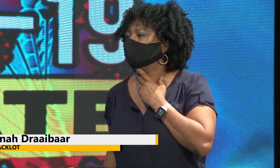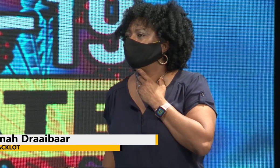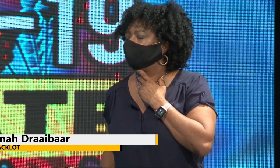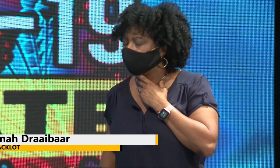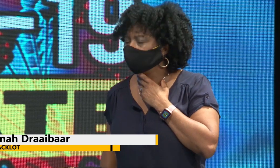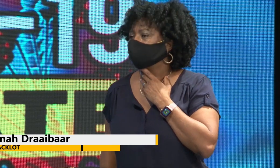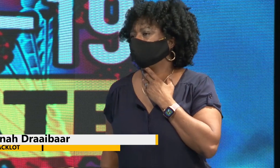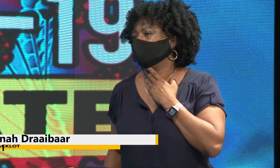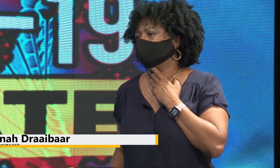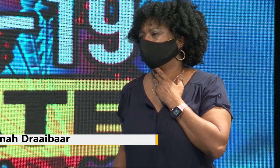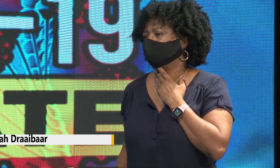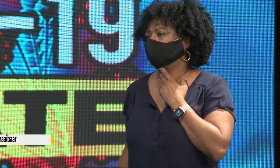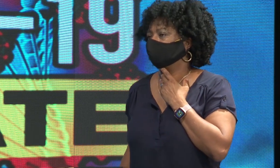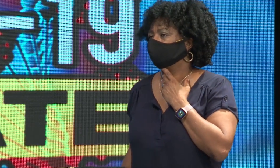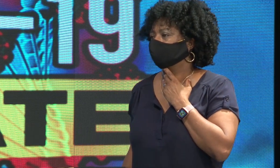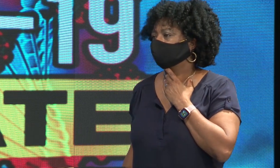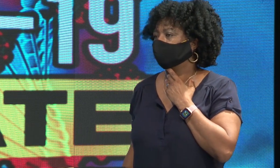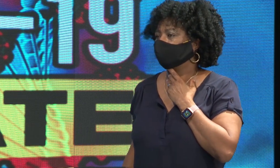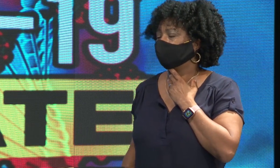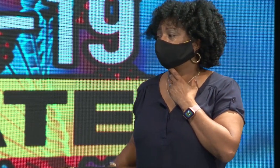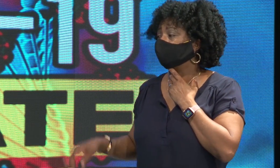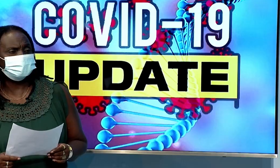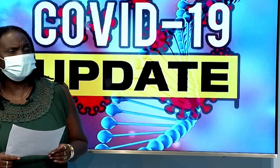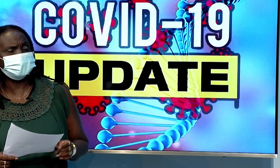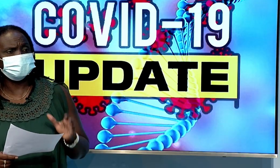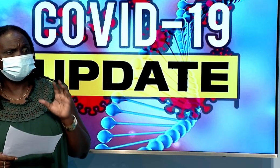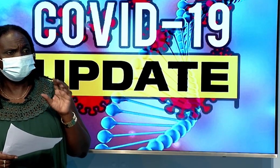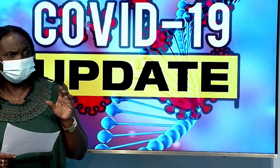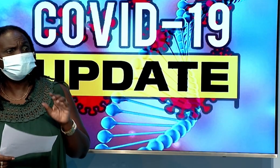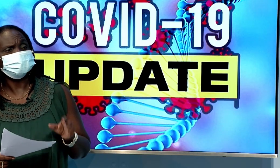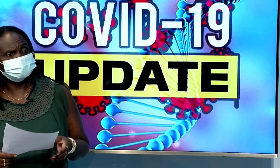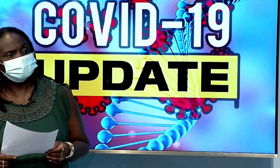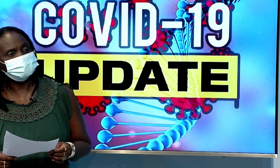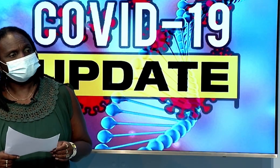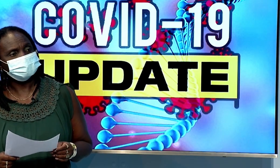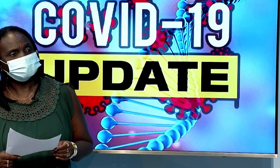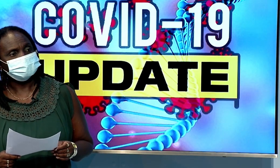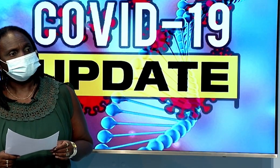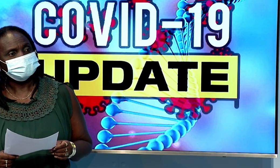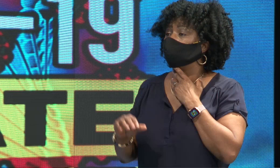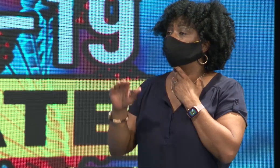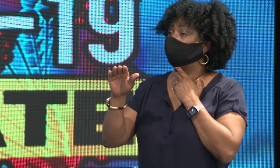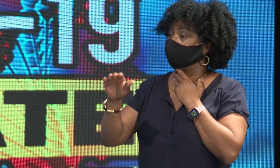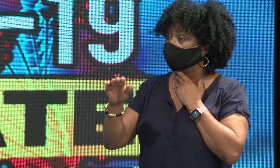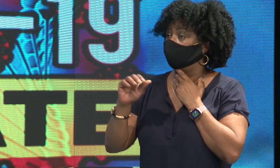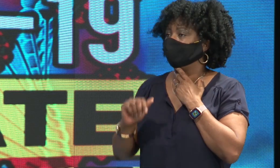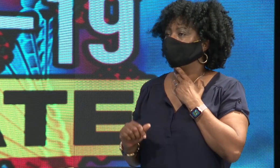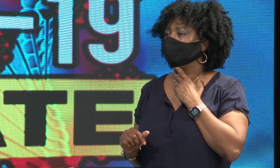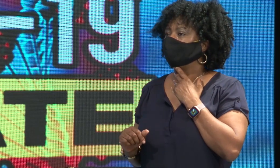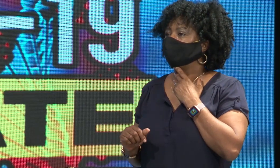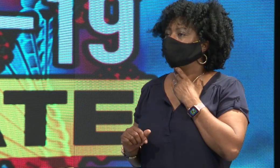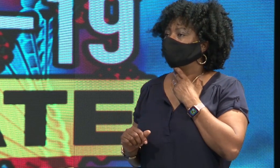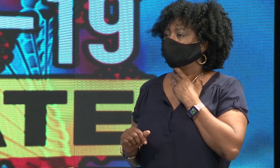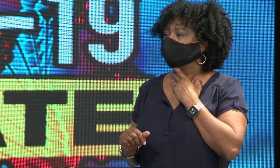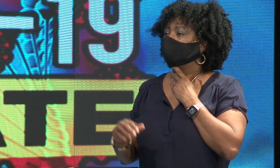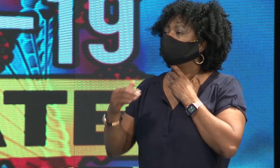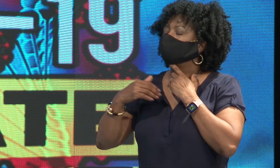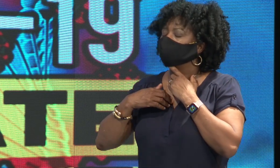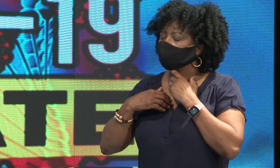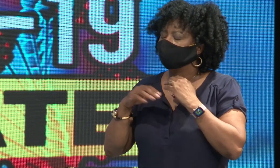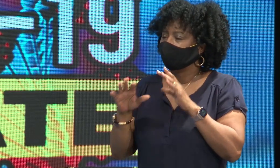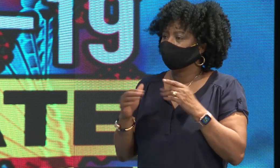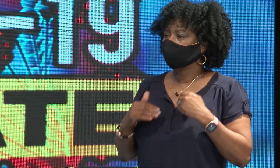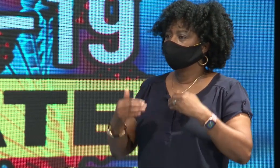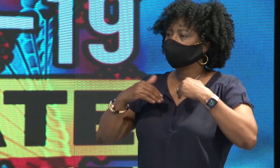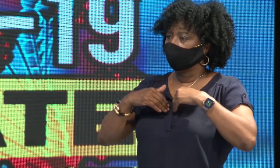Ja, ja. Dat moeten mensen beseffen. Okay. En nou, dat er een punt gaat komen dat ze zeggen, waarom zou ik het risico lopen voor jou? Precies,